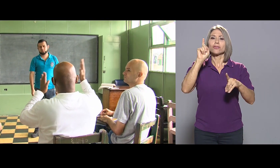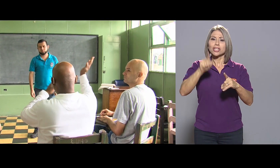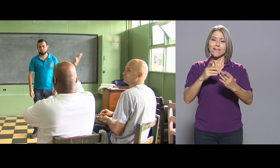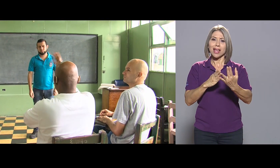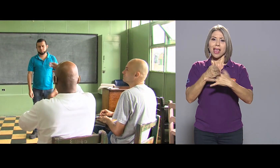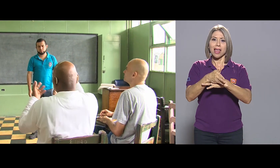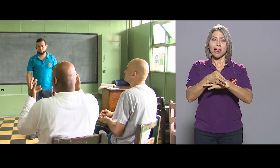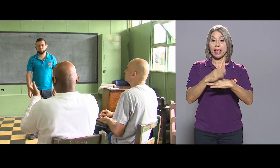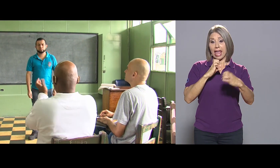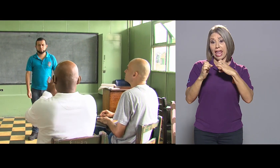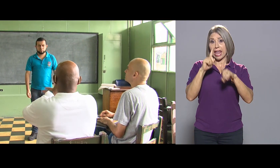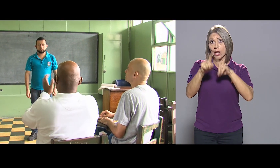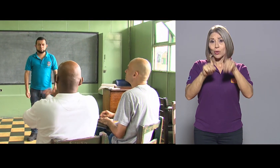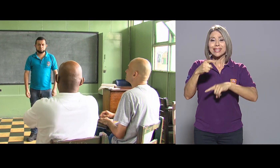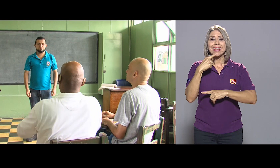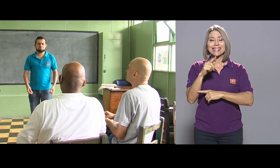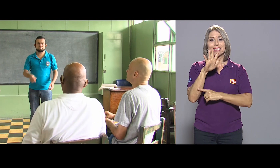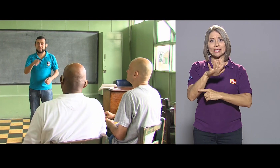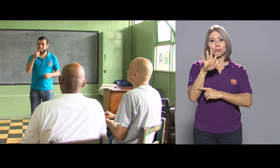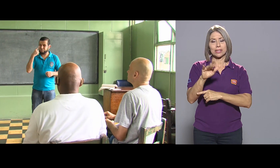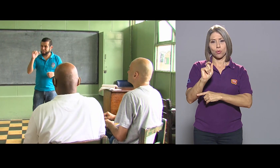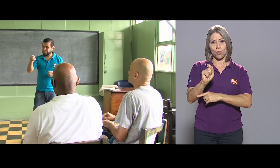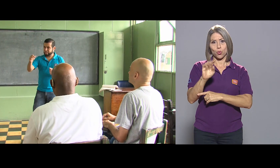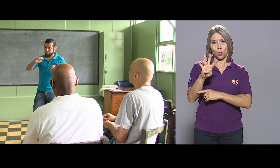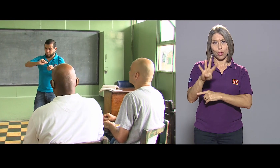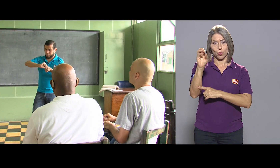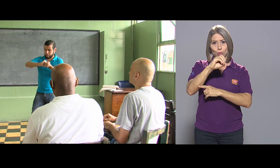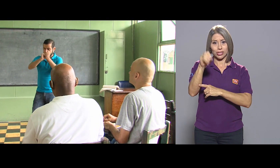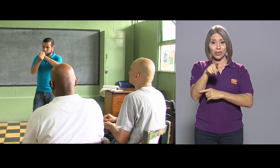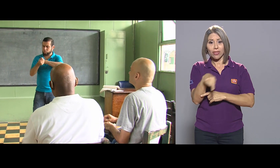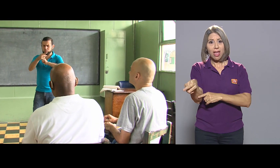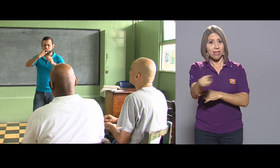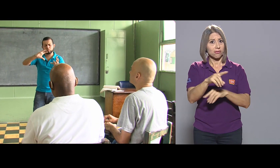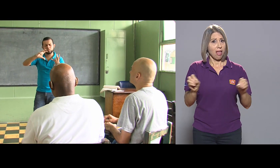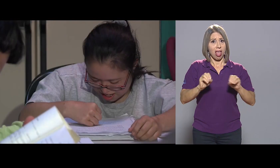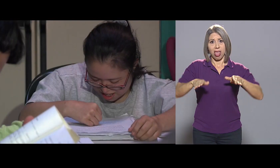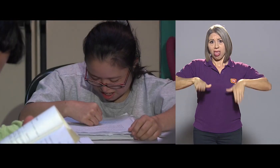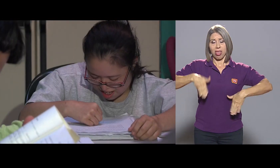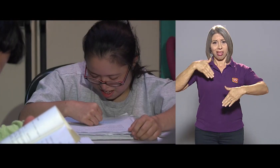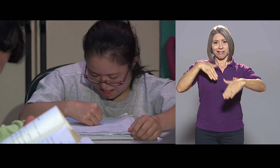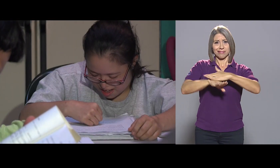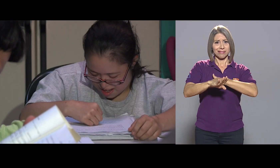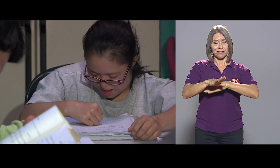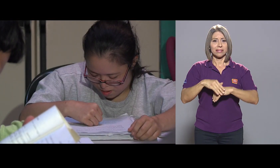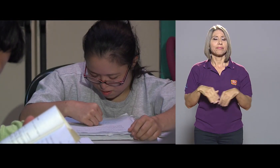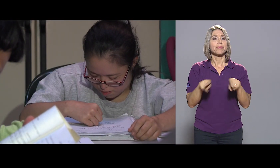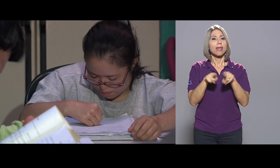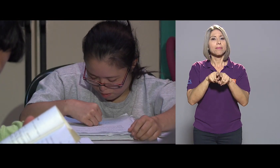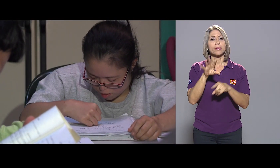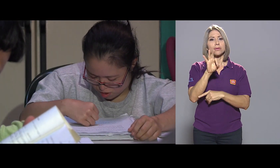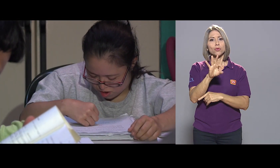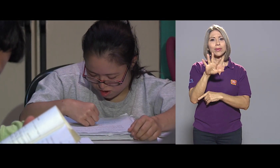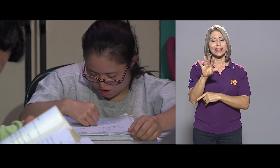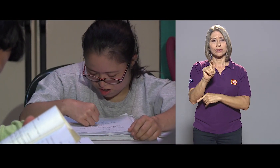pues, según la encuesta, el 55.4% de ellos no son accesibles. Además,